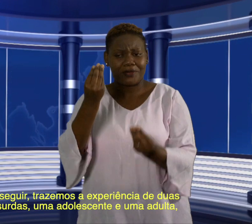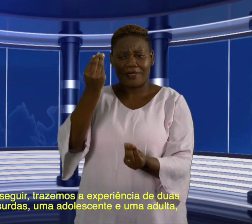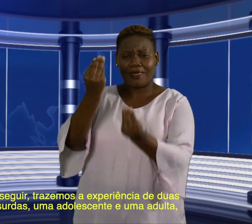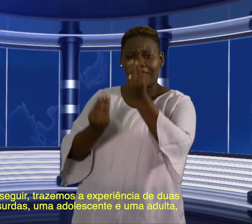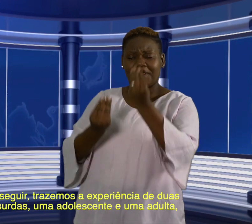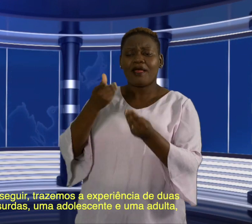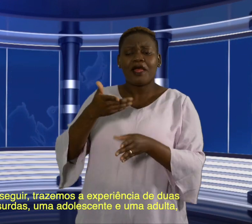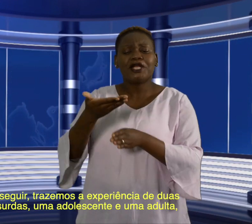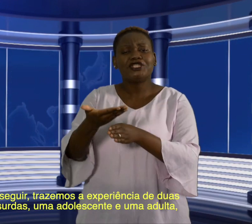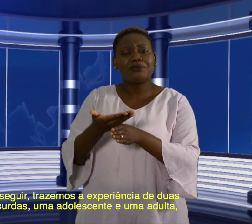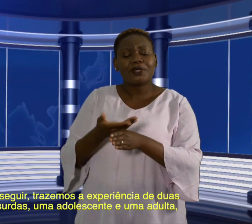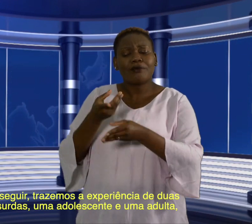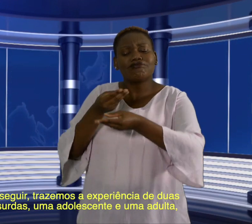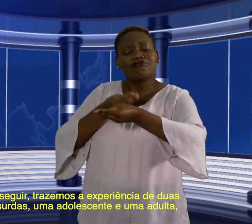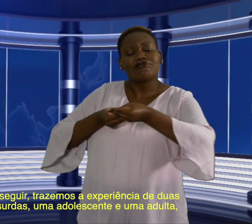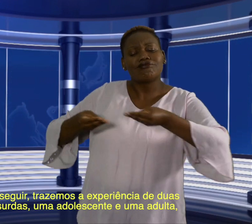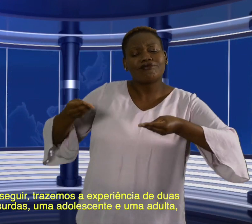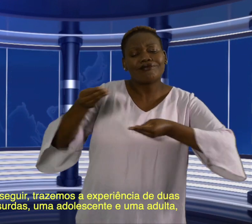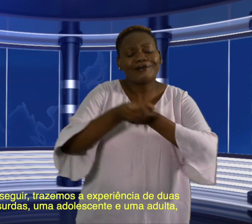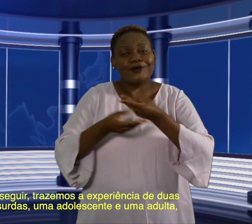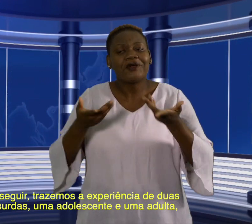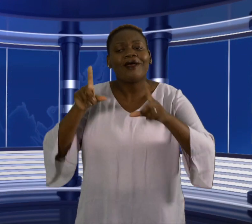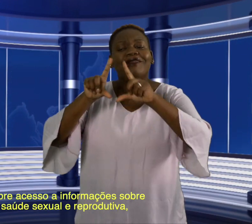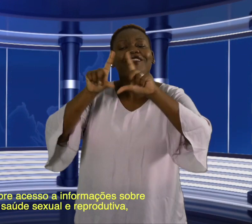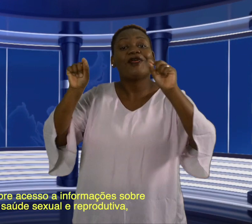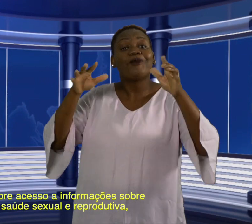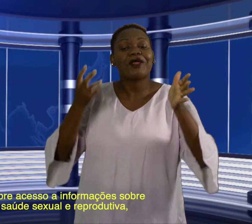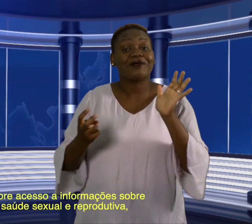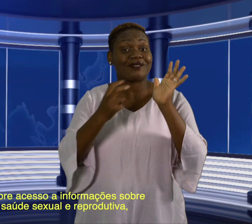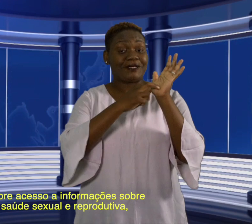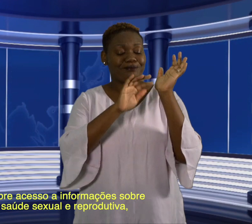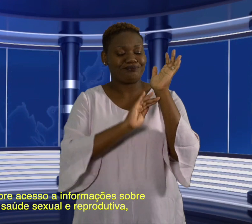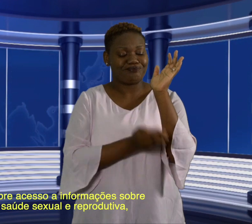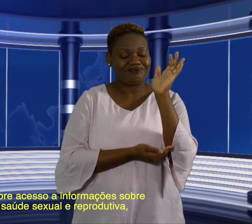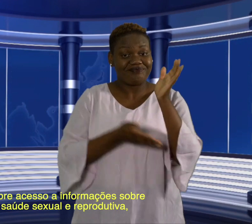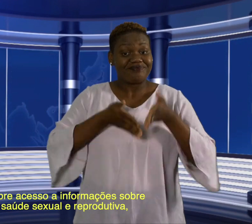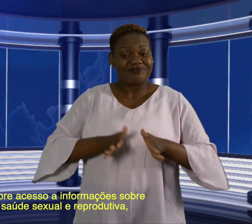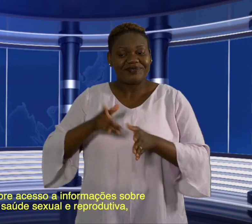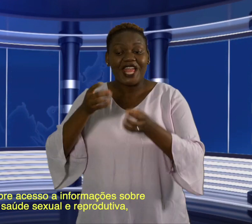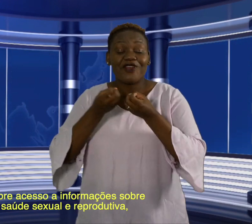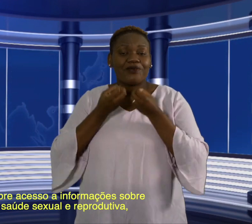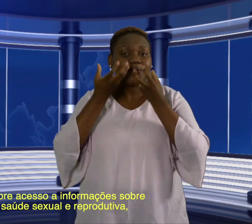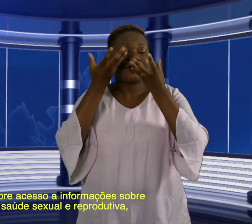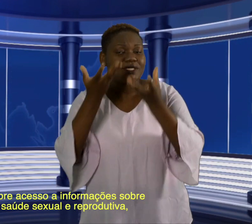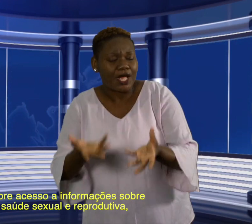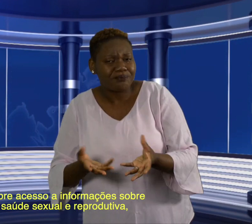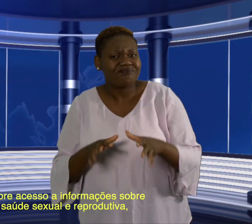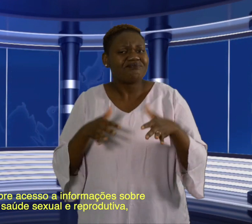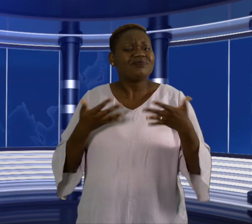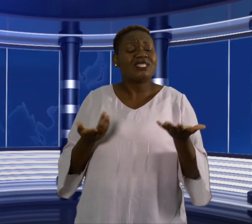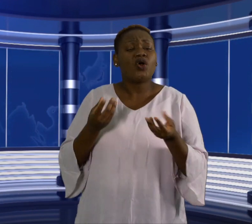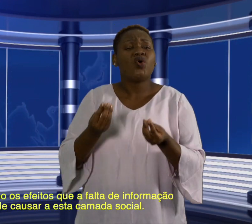duas mulheres surdas, uma adolescente e uma adulta, sobre o acesso a informações sobre saúde sexual e